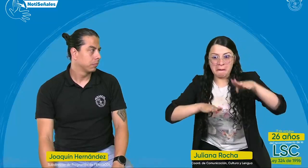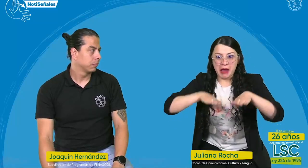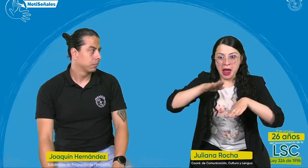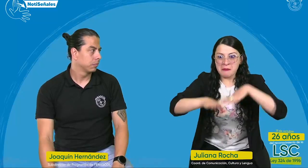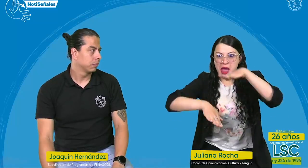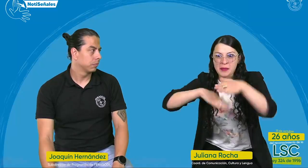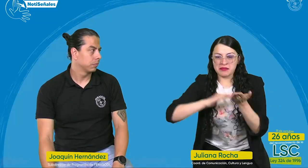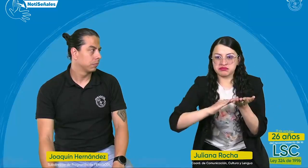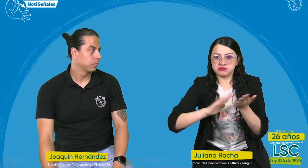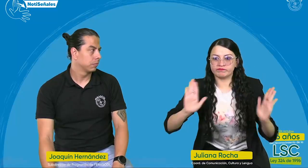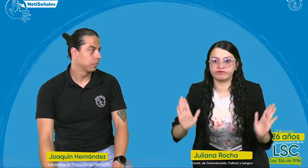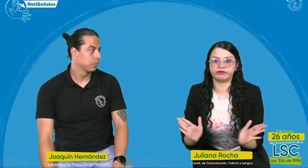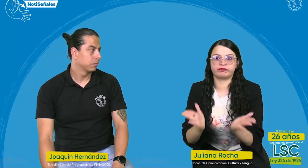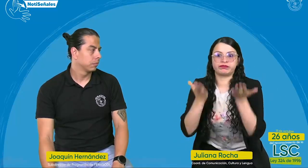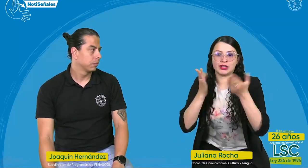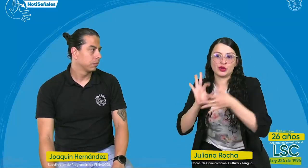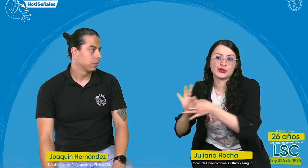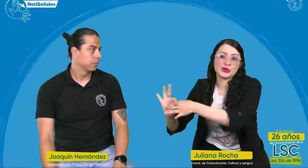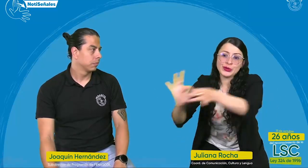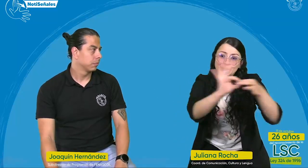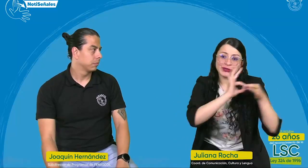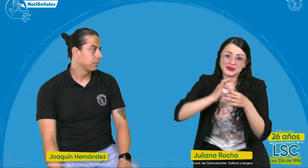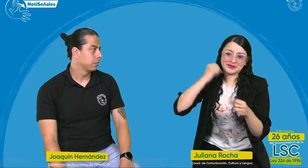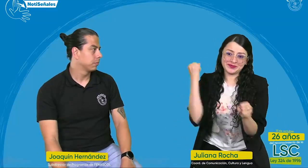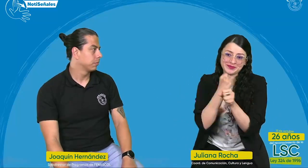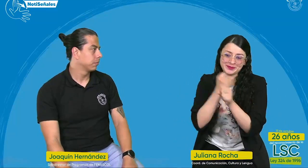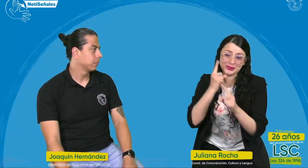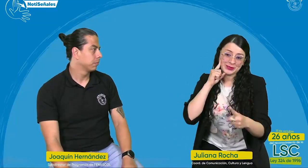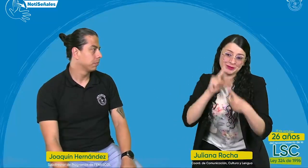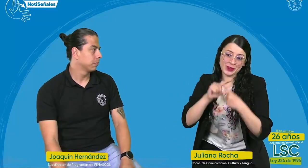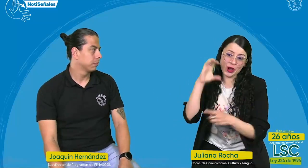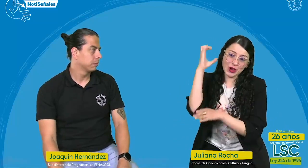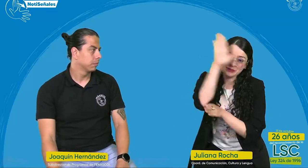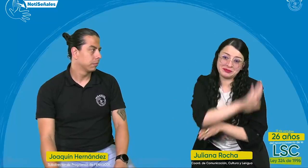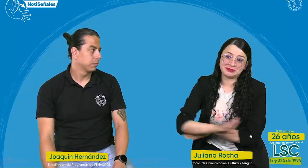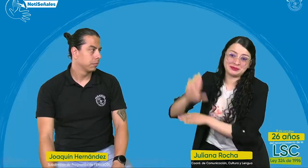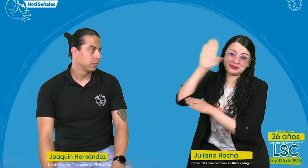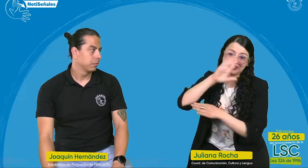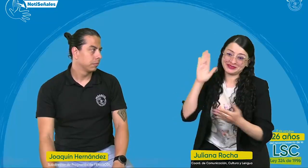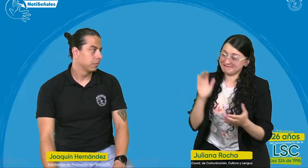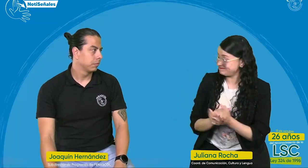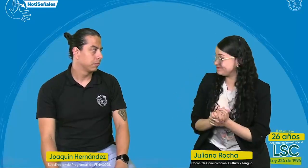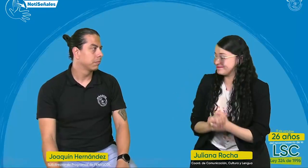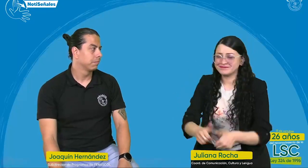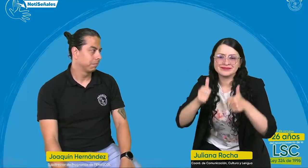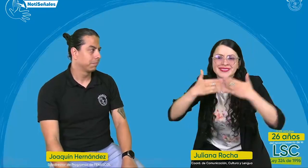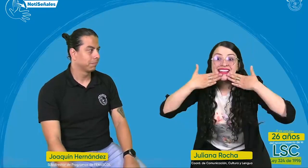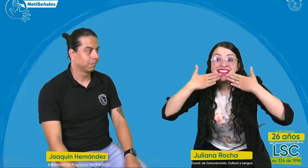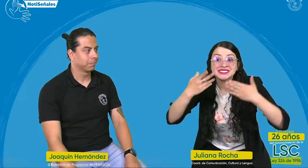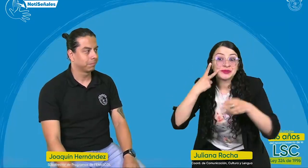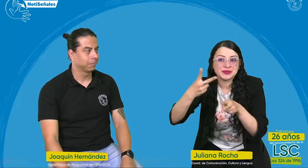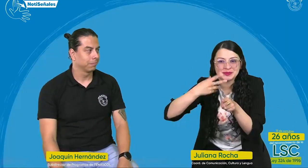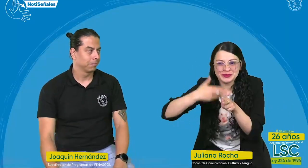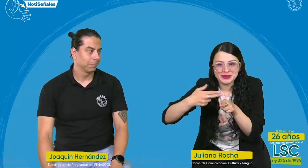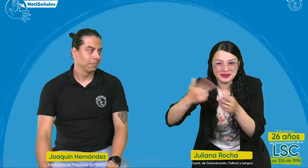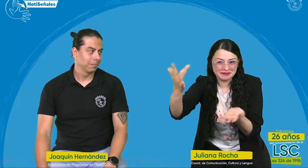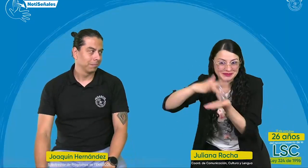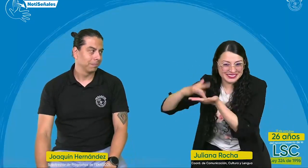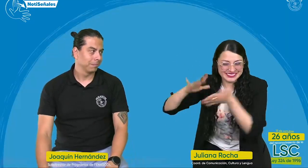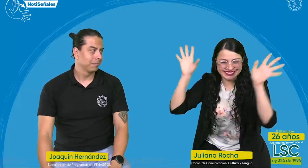es un primer paso Vamos a seguir avanzando para mejorar nosotros como Unidos y trabajar por Colombia muchísimas gracias y nos estamos